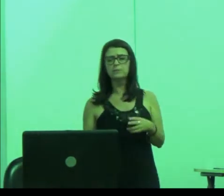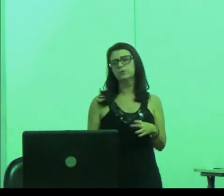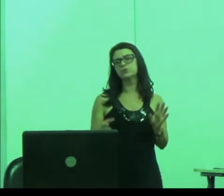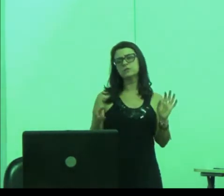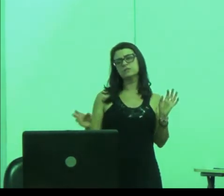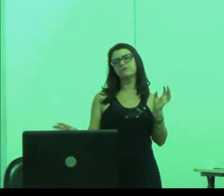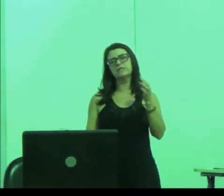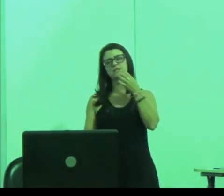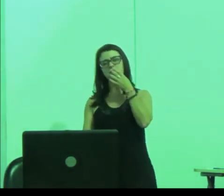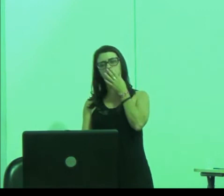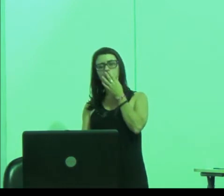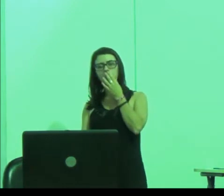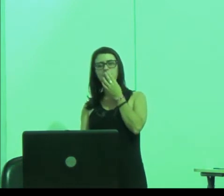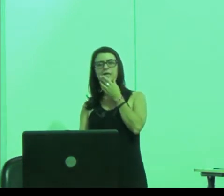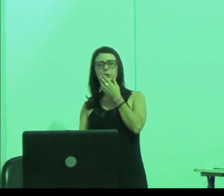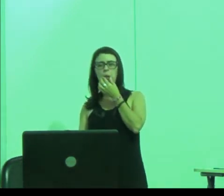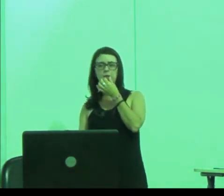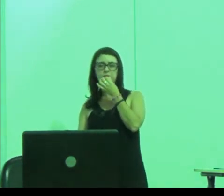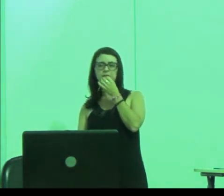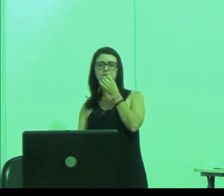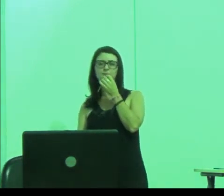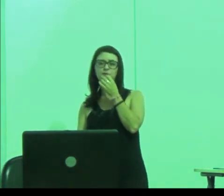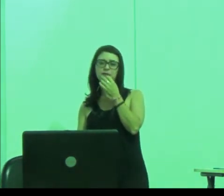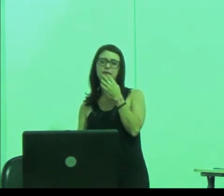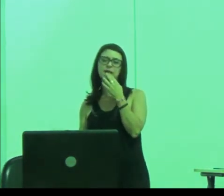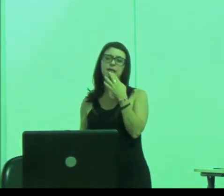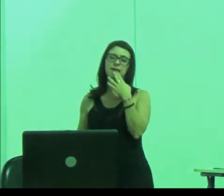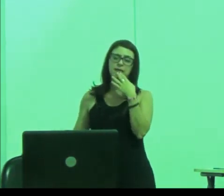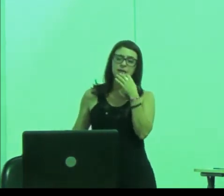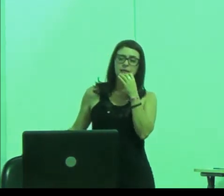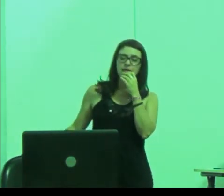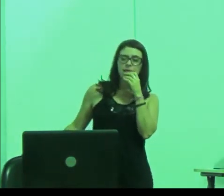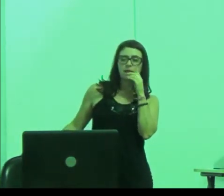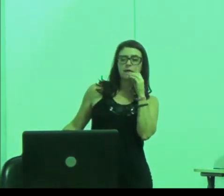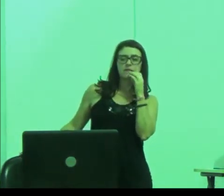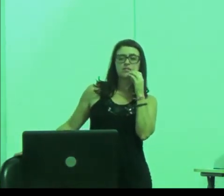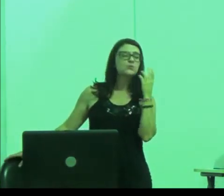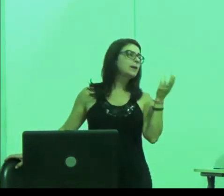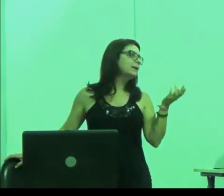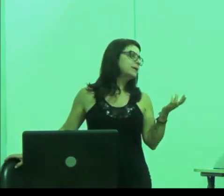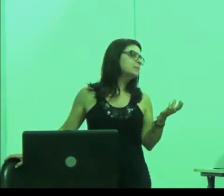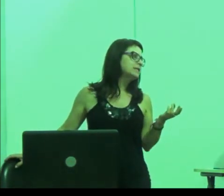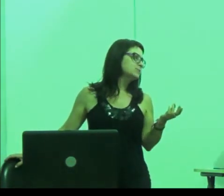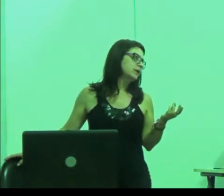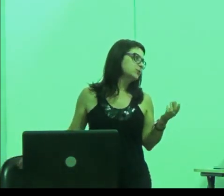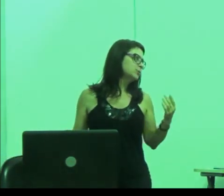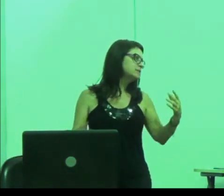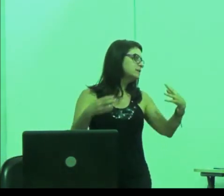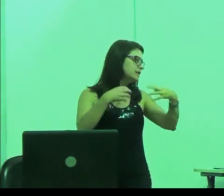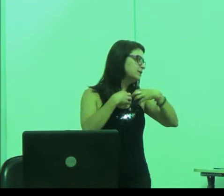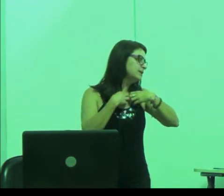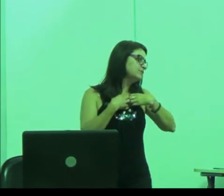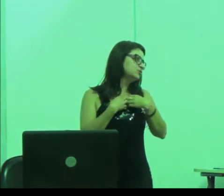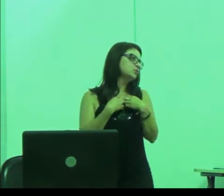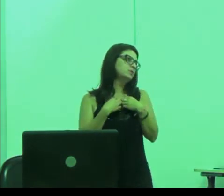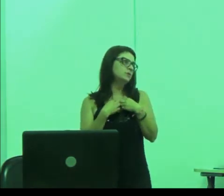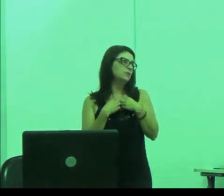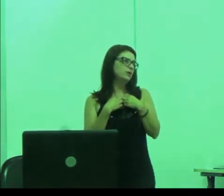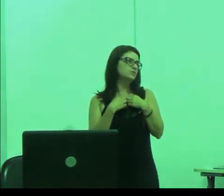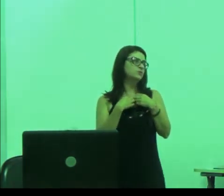eu trouxe essa frase que eu adoro, né? Assim, porque a gente nunca para mesmo, né? Eu tô pensando até o revisor,